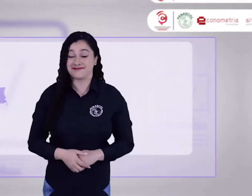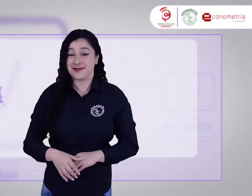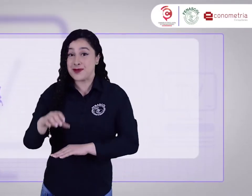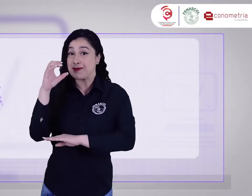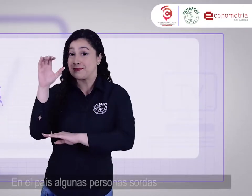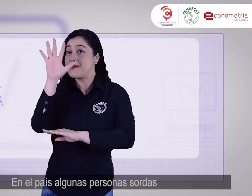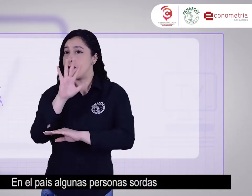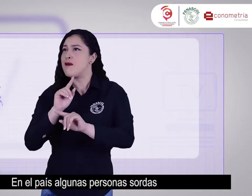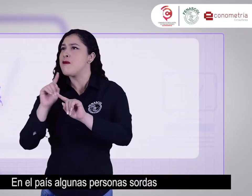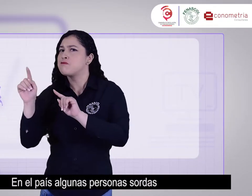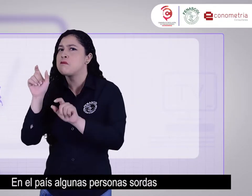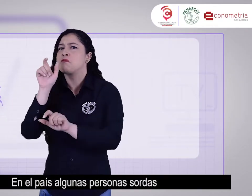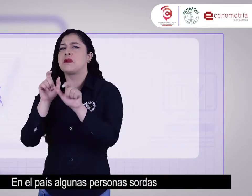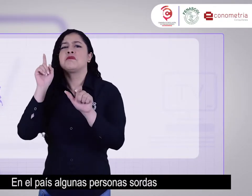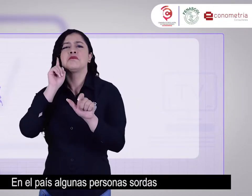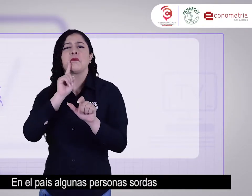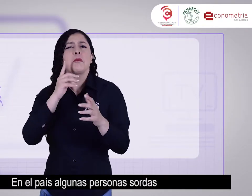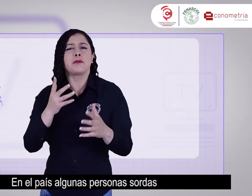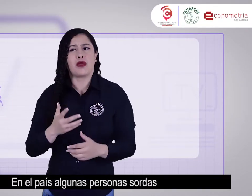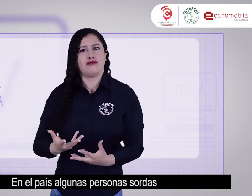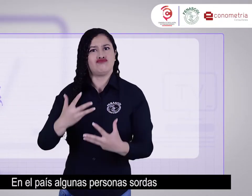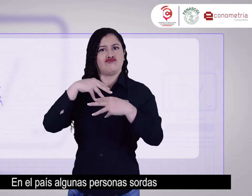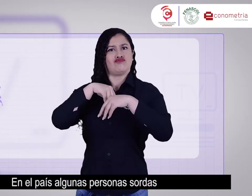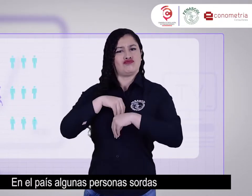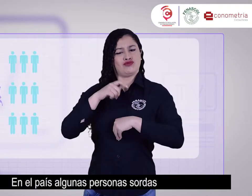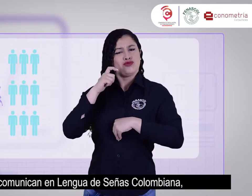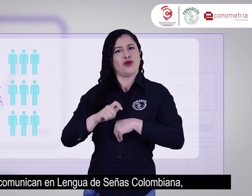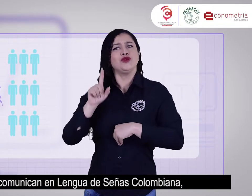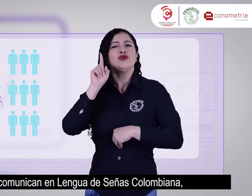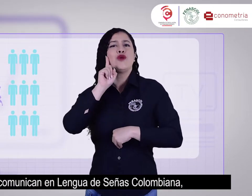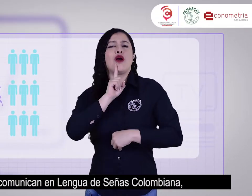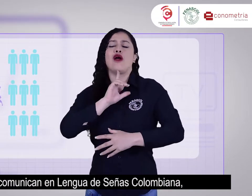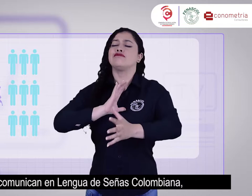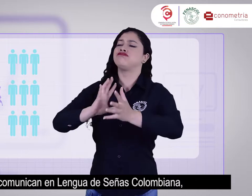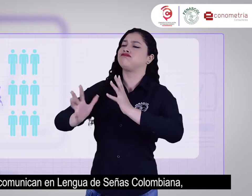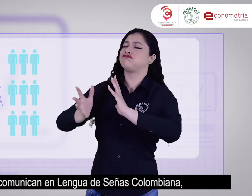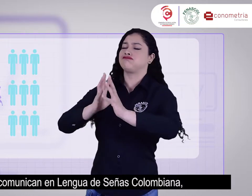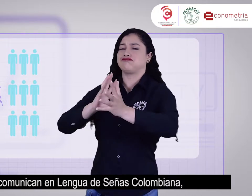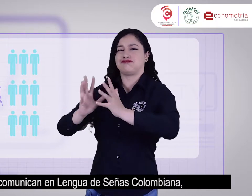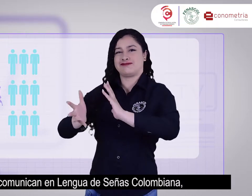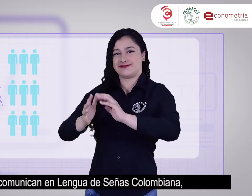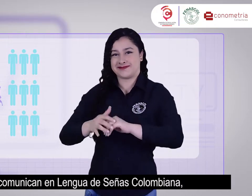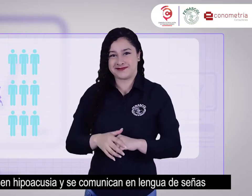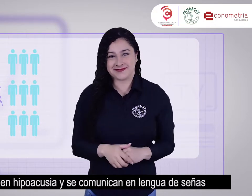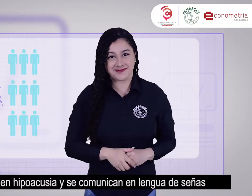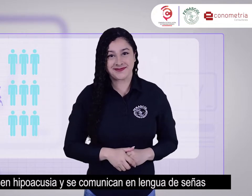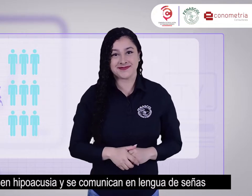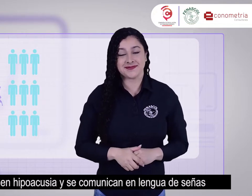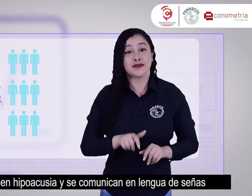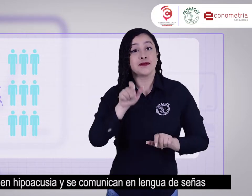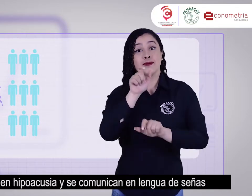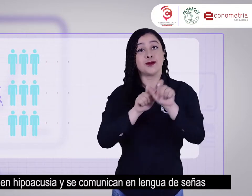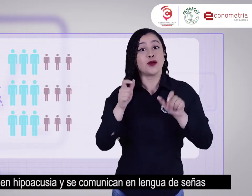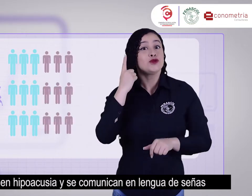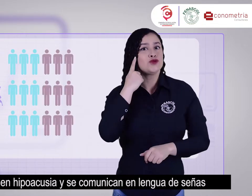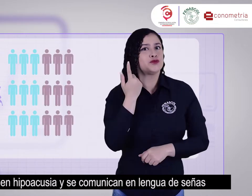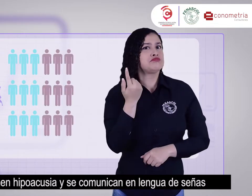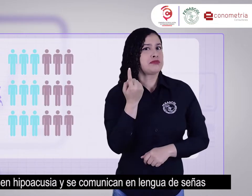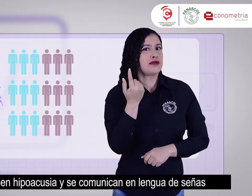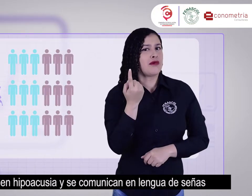En el país, algunas personas sordas se comunican en lengua de señas colombiana, otros tienen hipoacusia y se